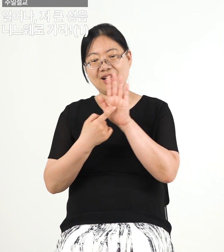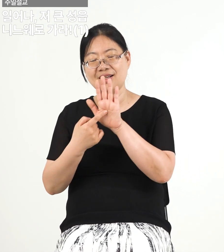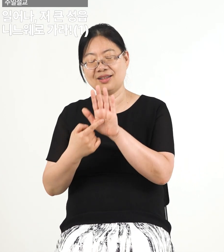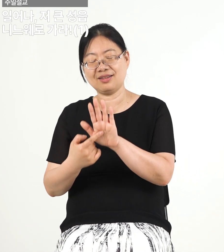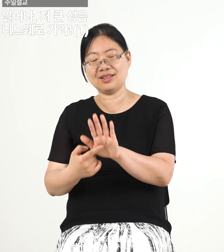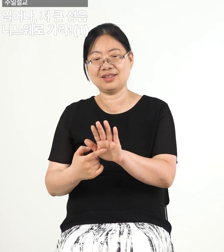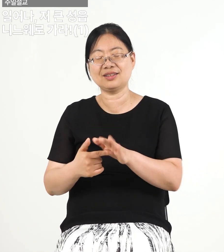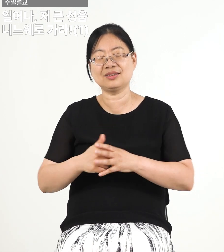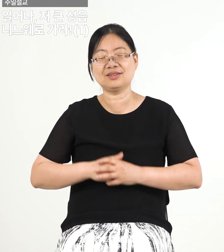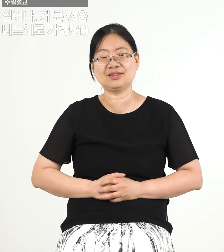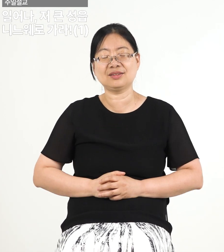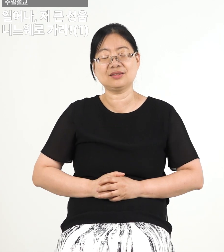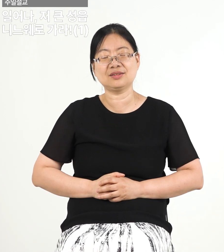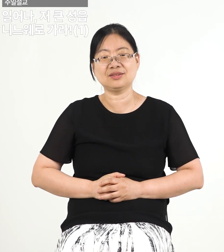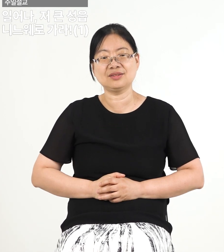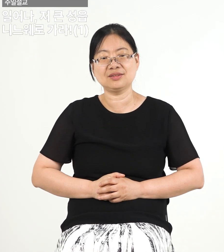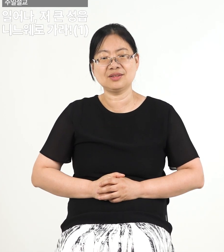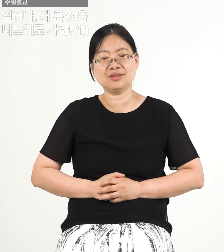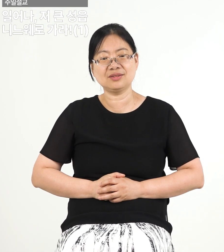나타나리라.